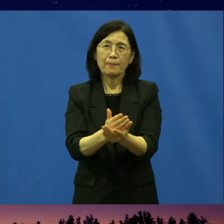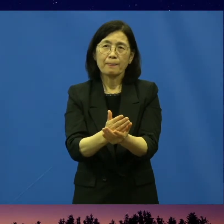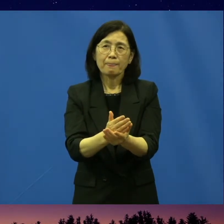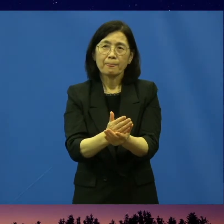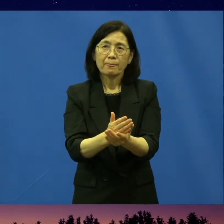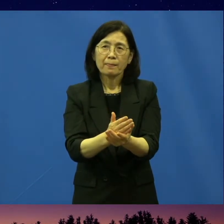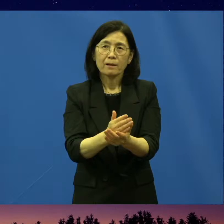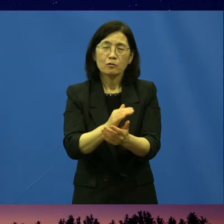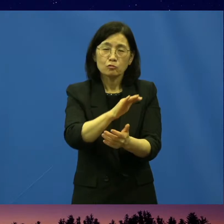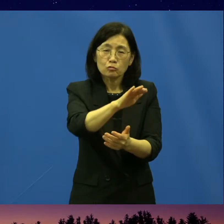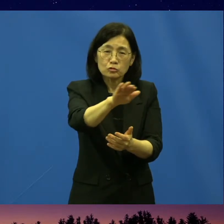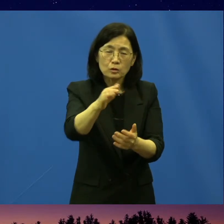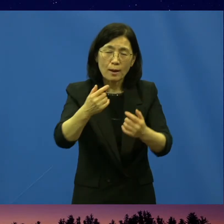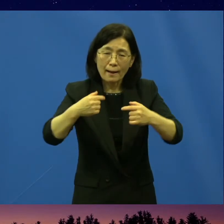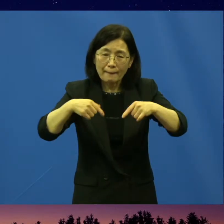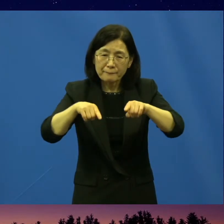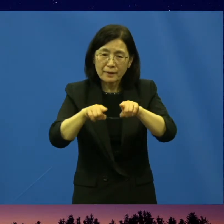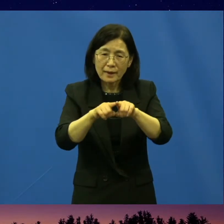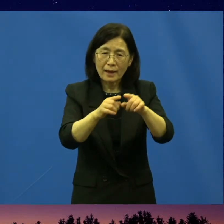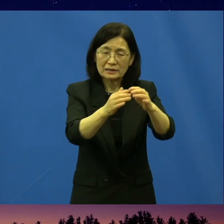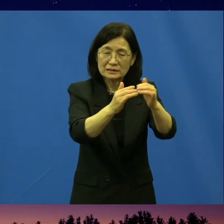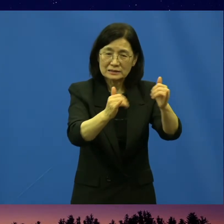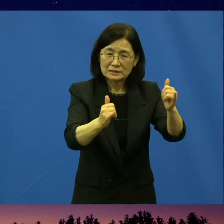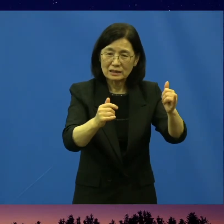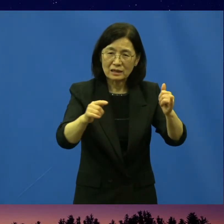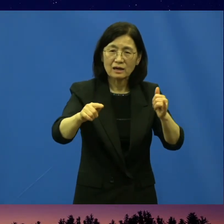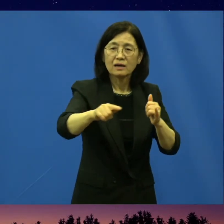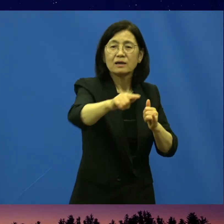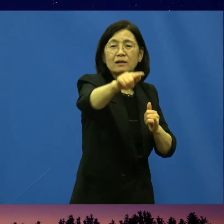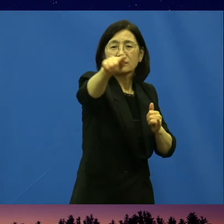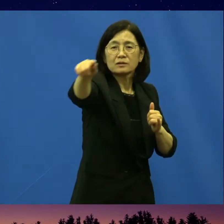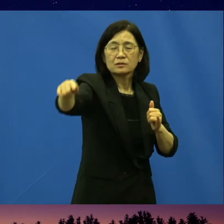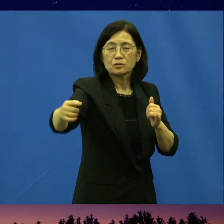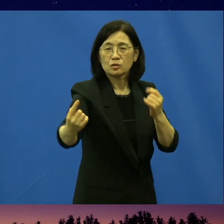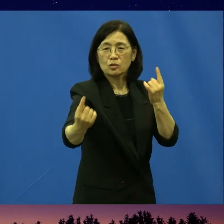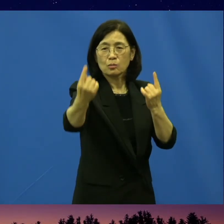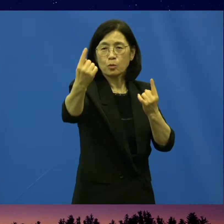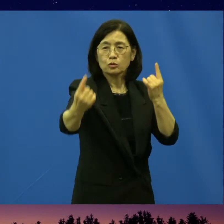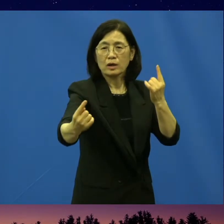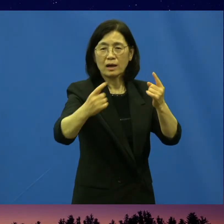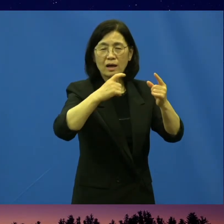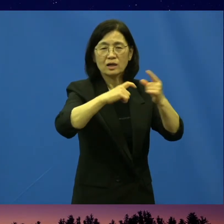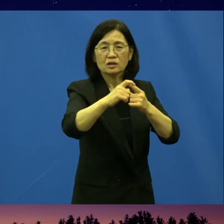우리와 함께한 자가 그들과 함께한 자보다 많으니라고.